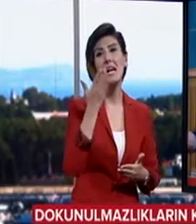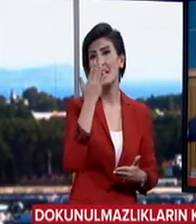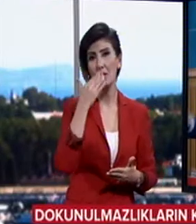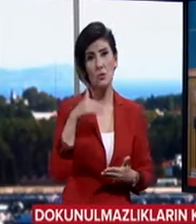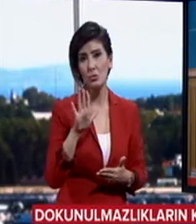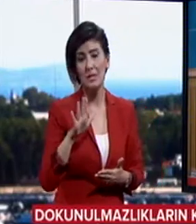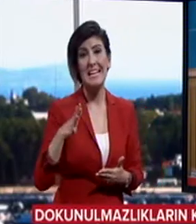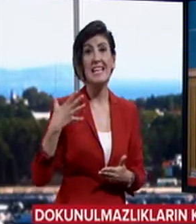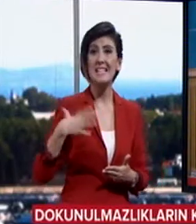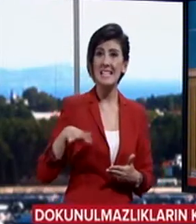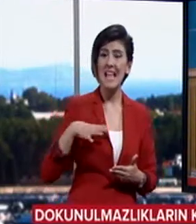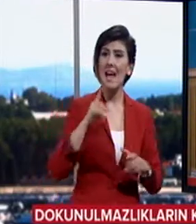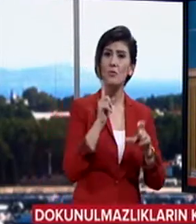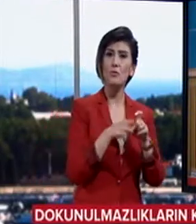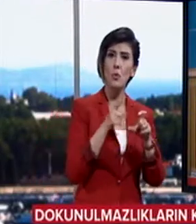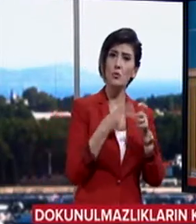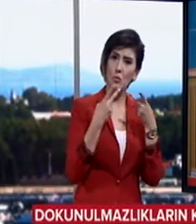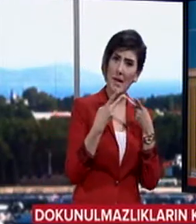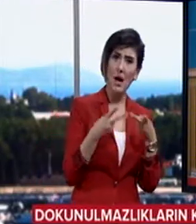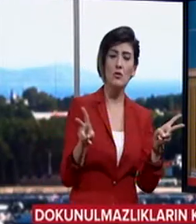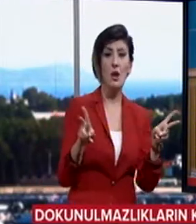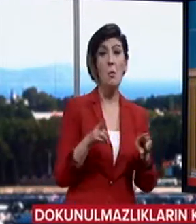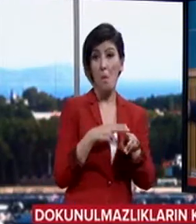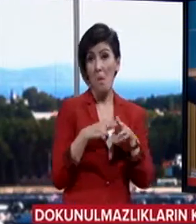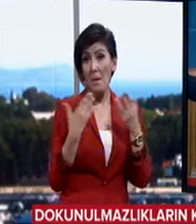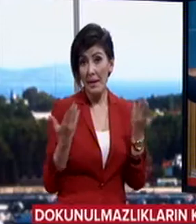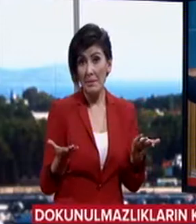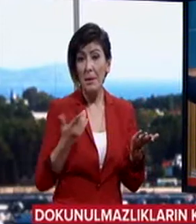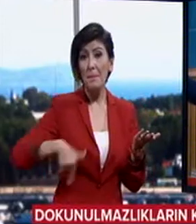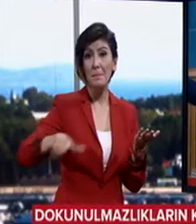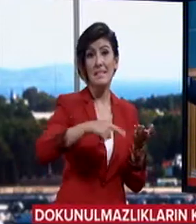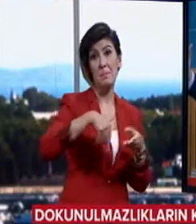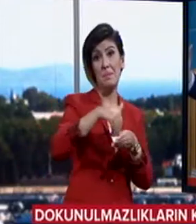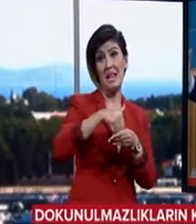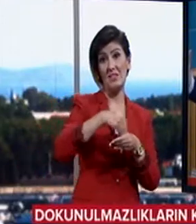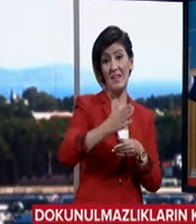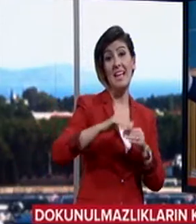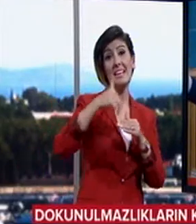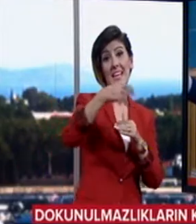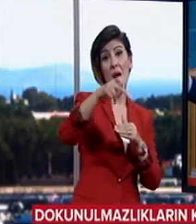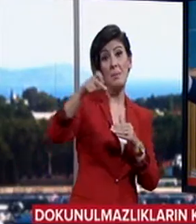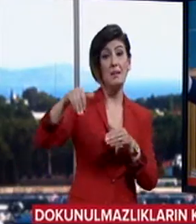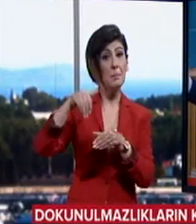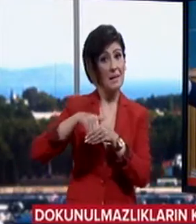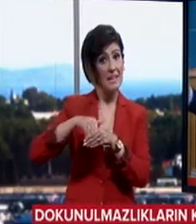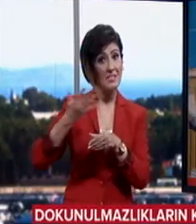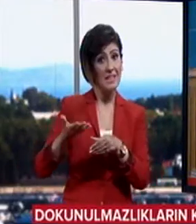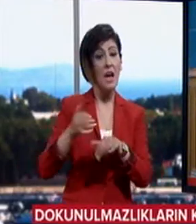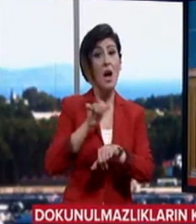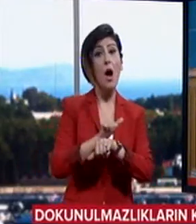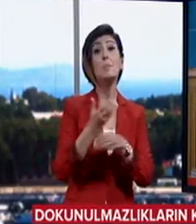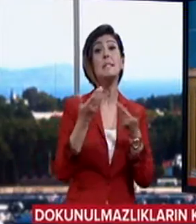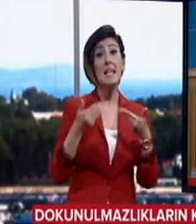dokunulmazlığı zaten yoktur. İsteyen soruşturmayı açar. Örnek mi? Bizim milletvekilleri, diğer partilerin